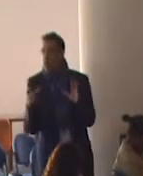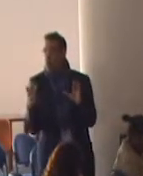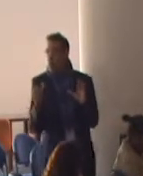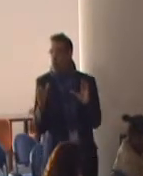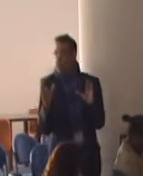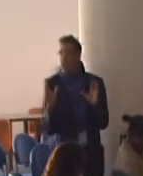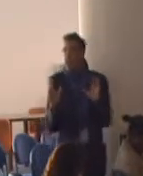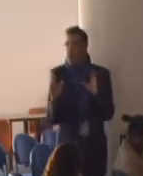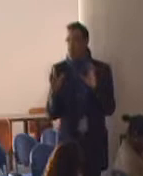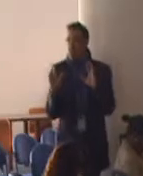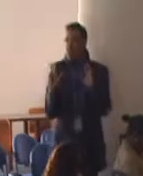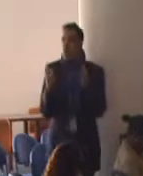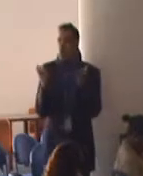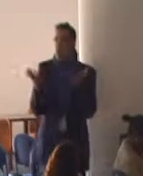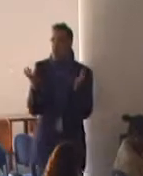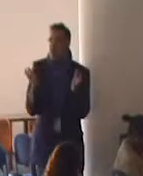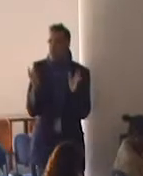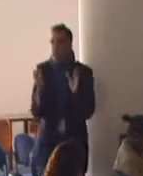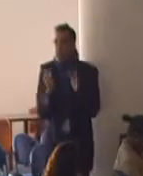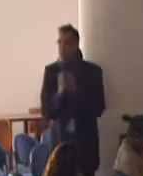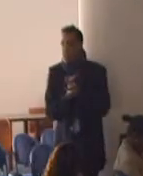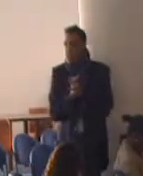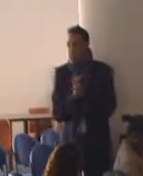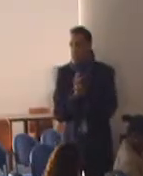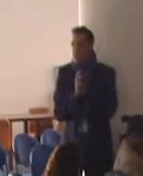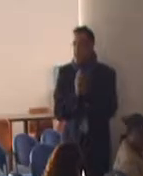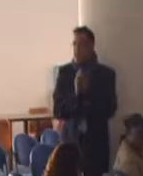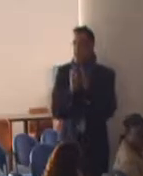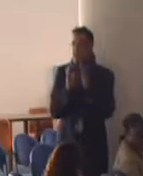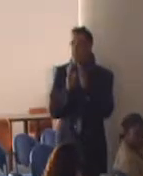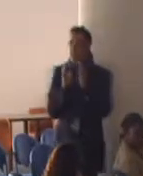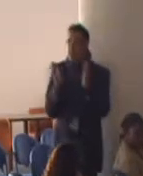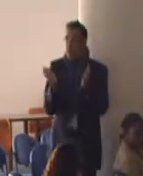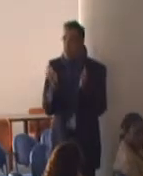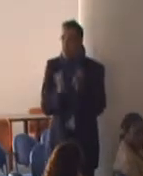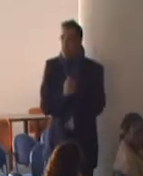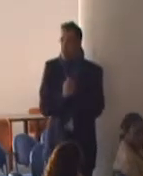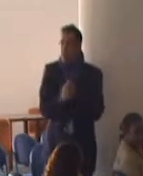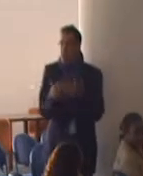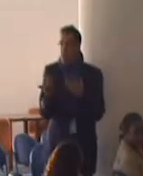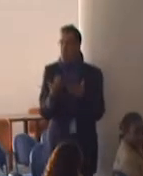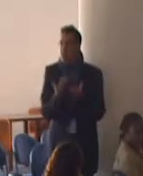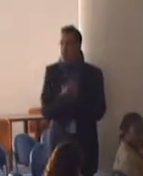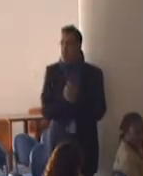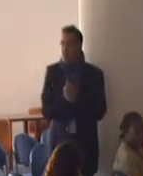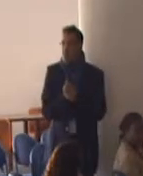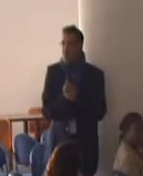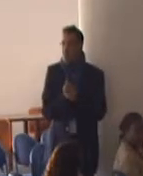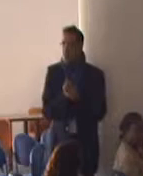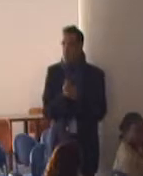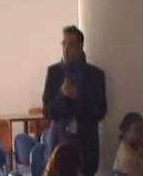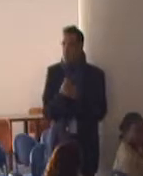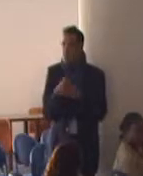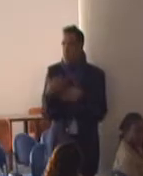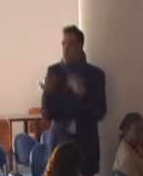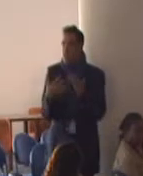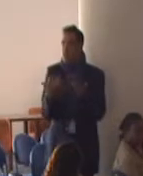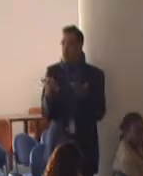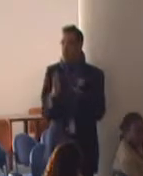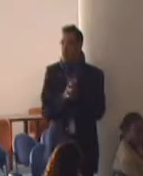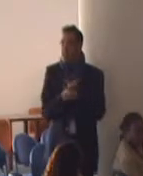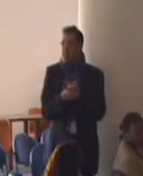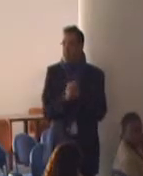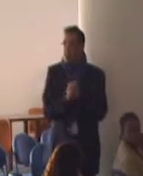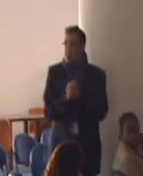lo alternativo, o si en la corporación solamente están trabajando alrededor de esta comunicación bimodal